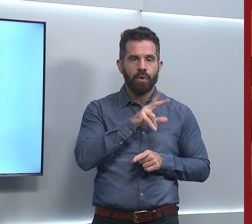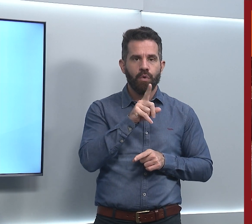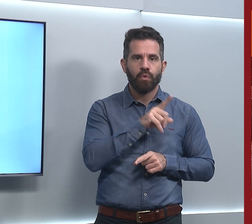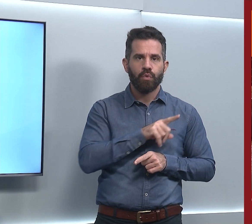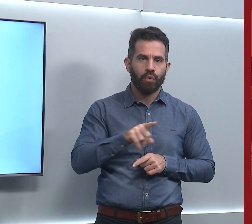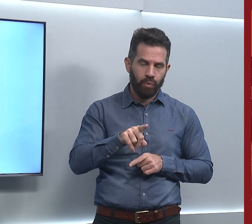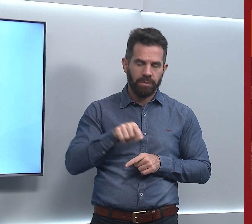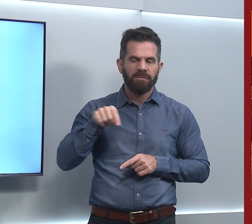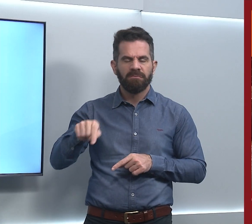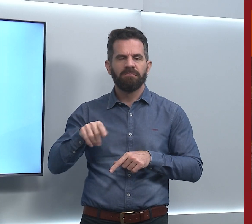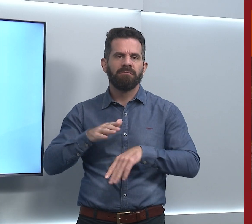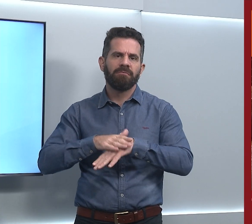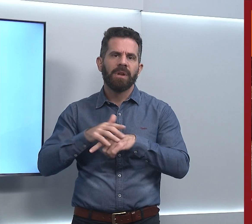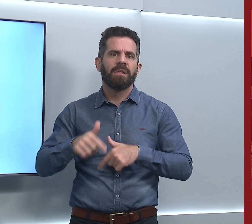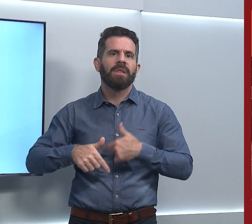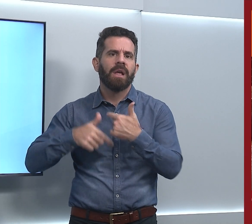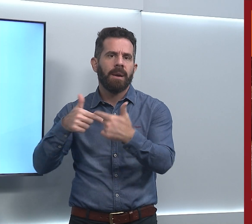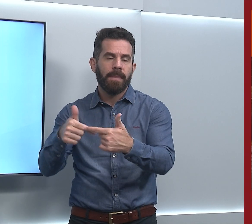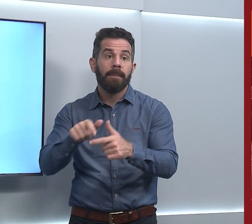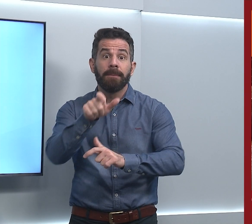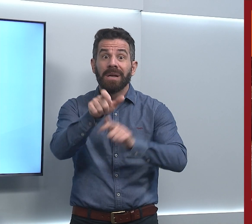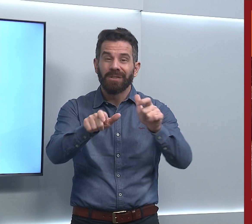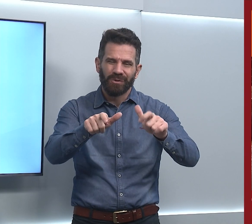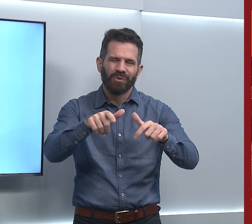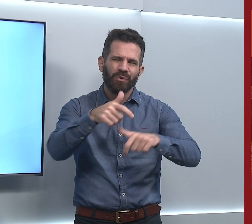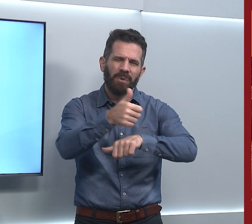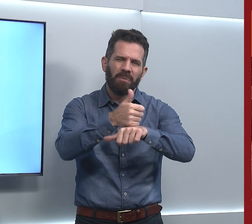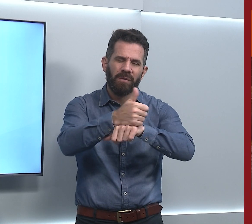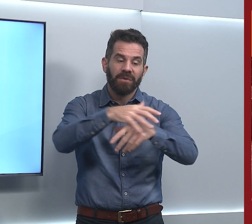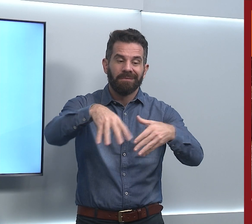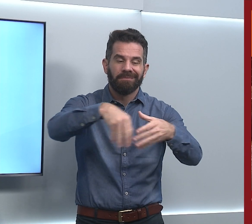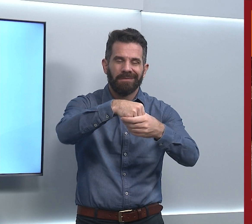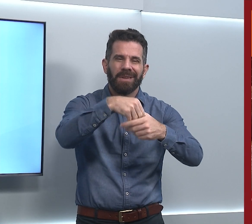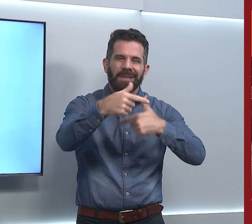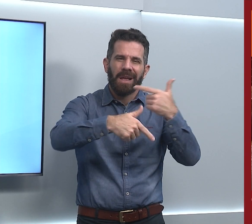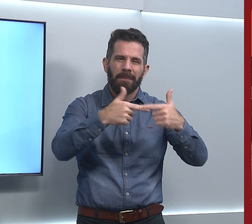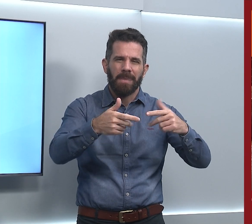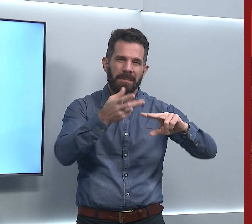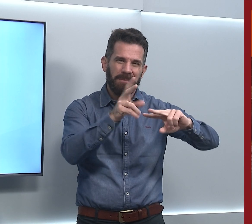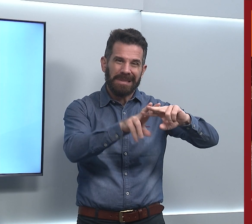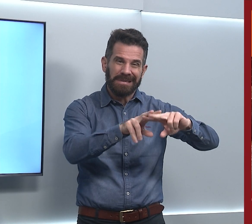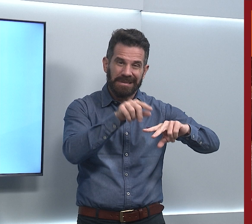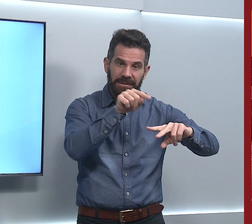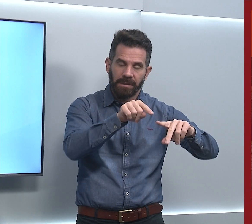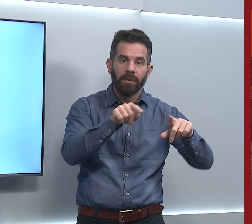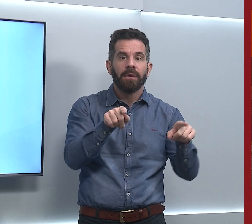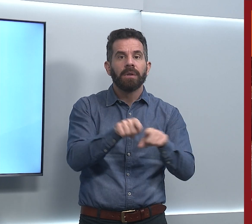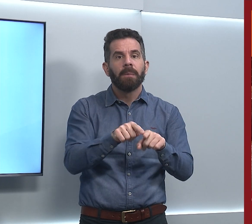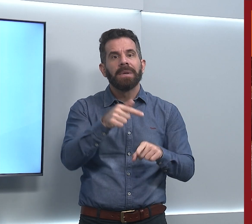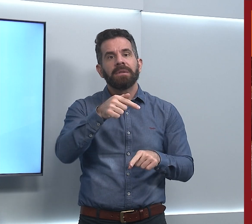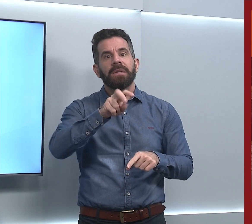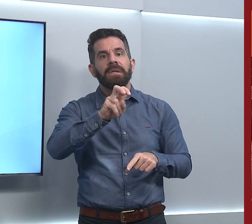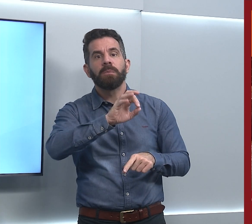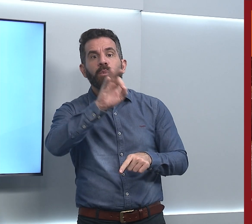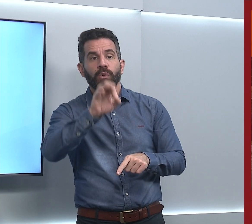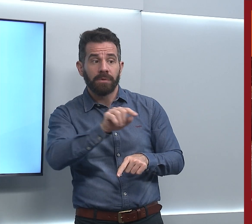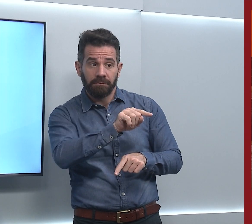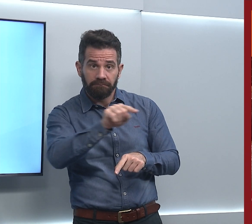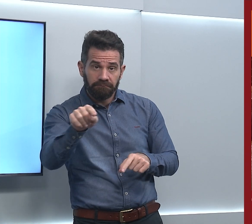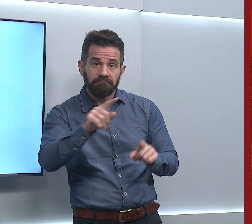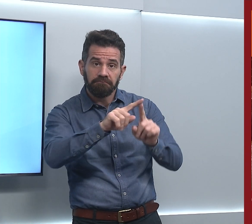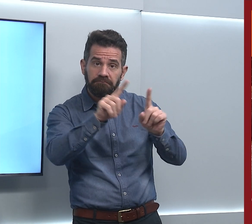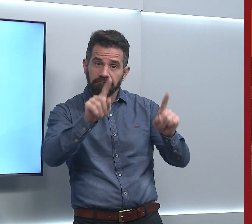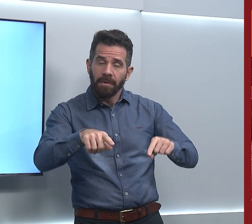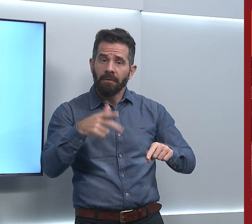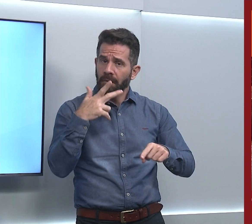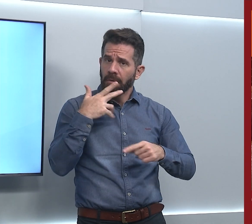os impactos do ritmo intenso de trabalho. Mesmo com os desafios, mais de 75% dos servidores dizem